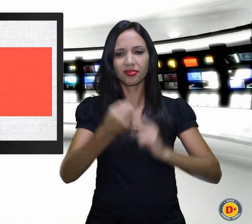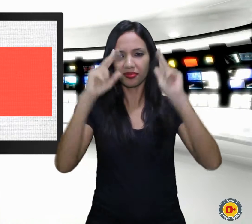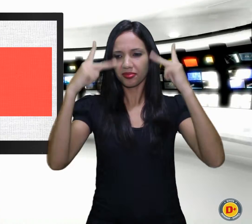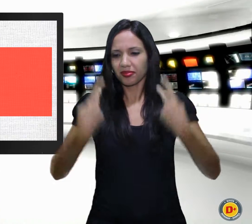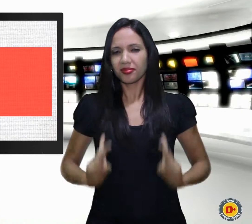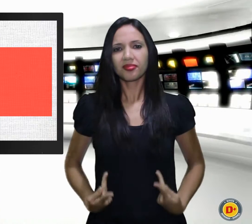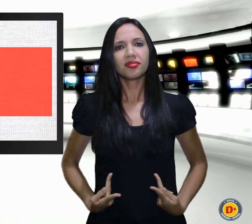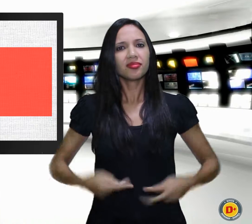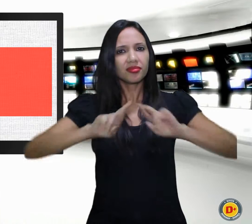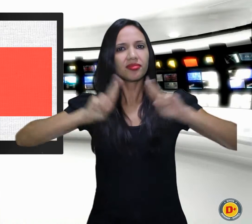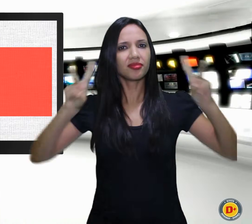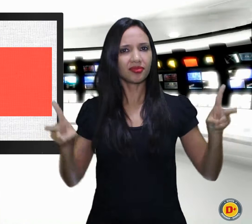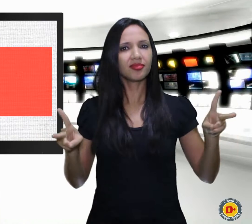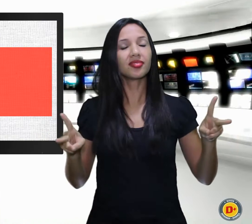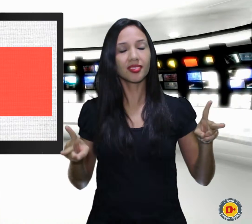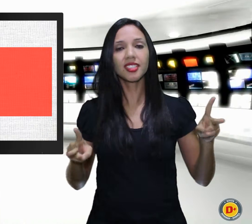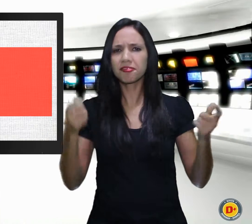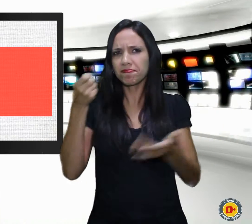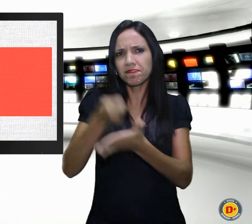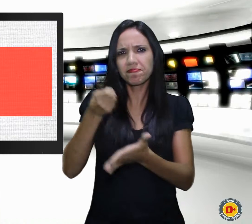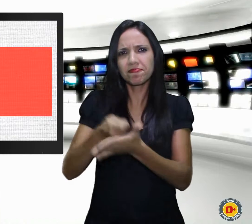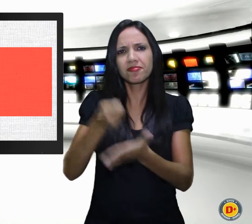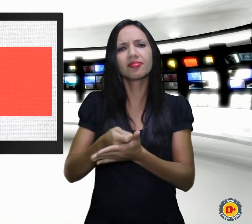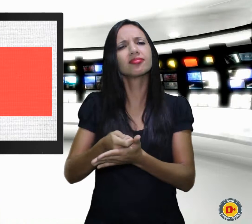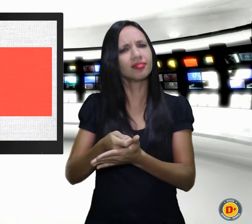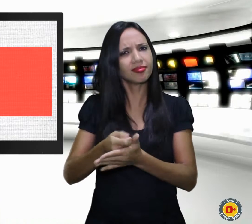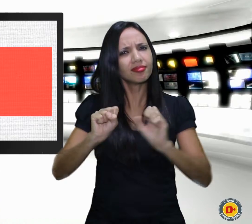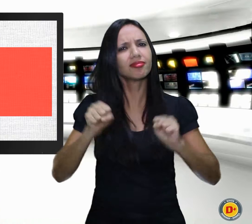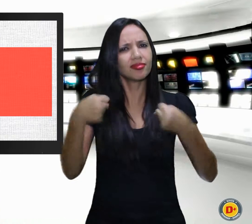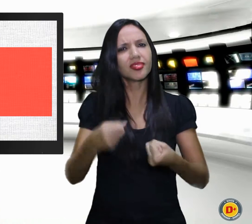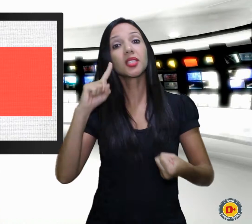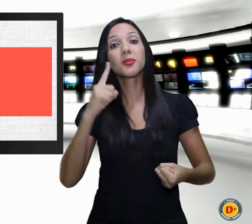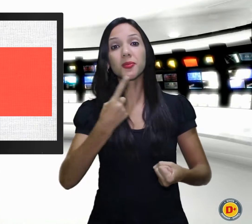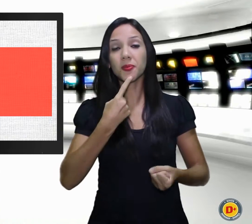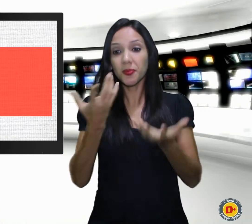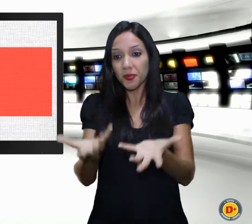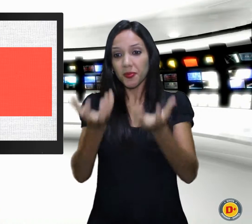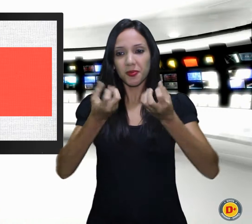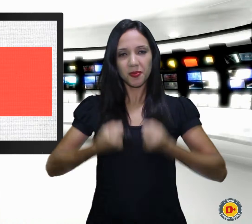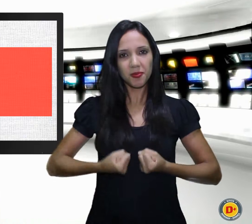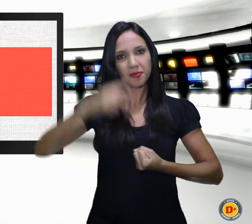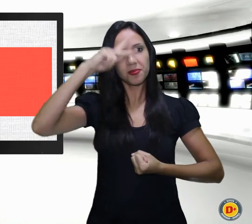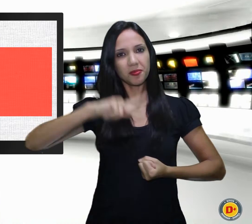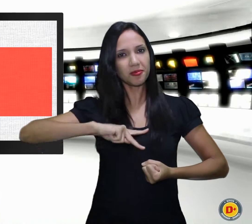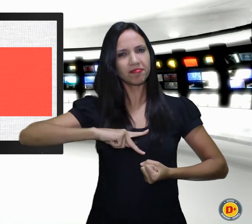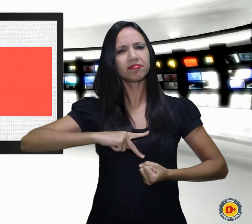desta forma, afirmam os defensores dessa visão, que a surdez é assumida pelo próprio surdo como uma posição